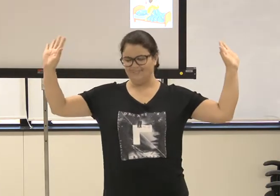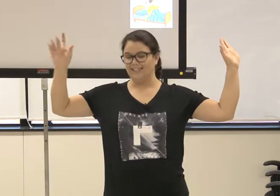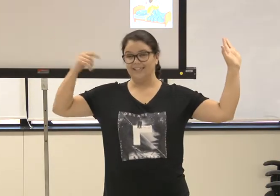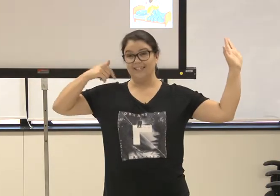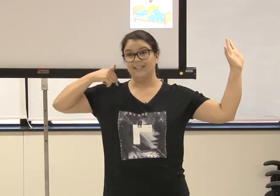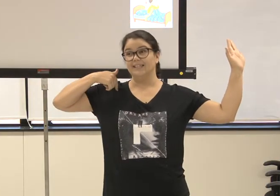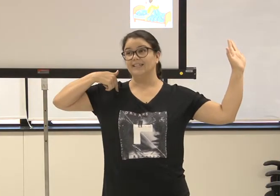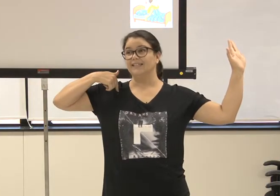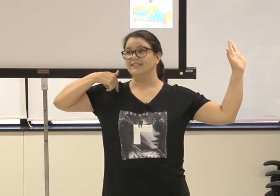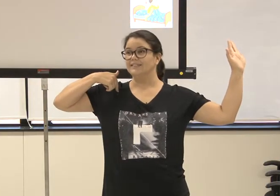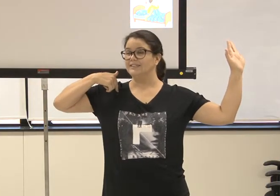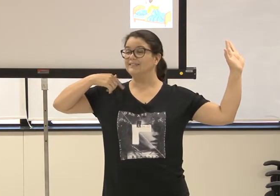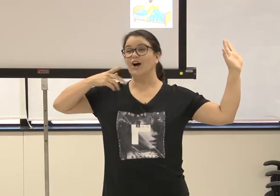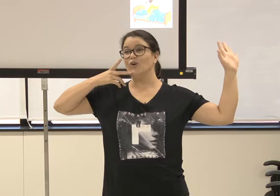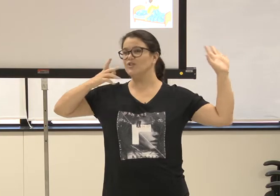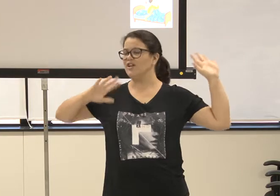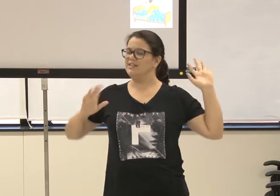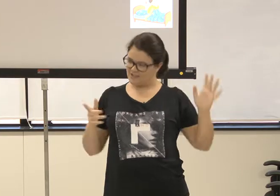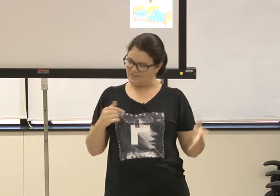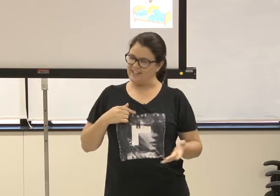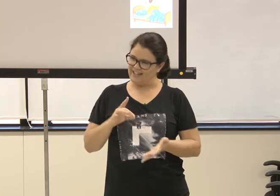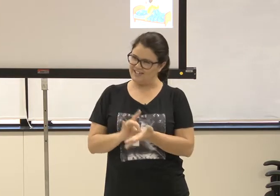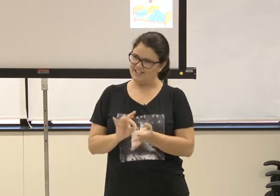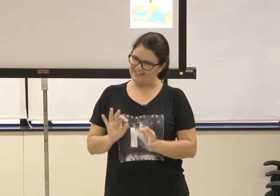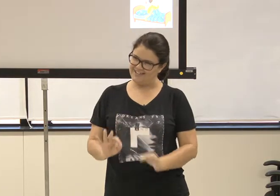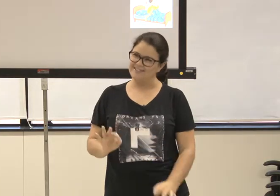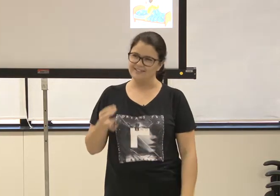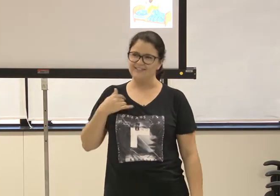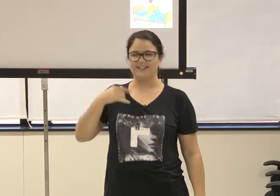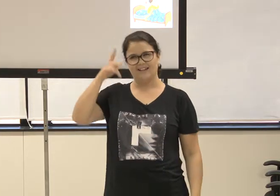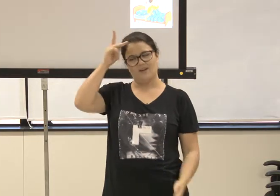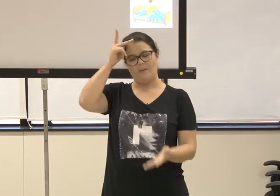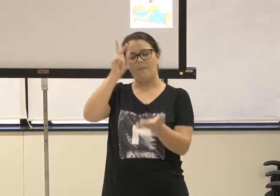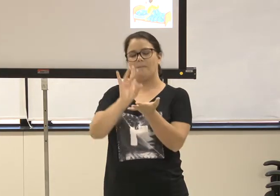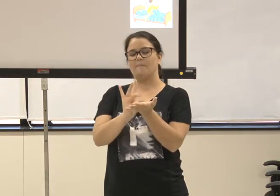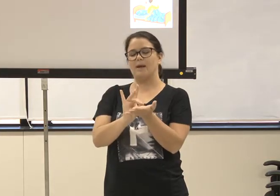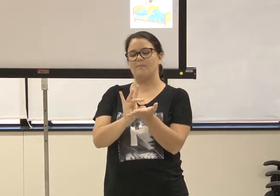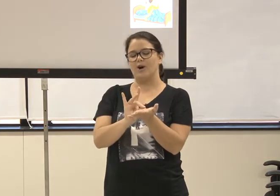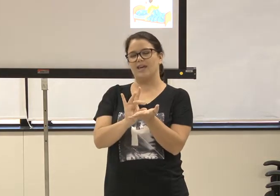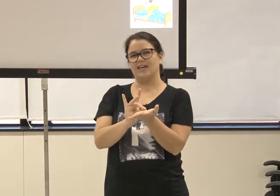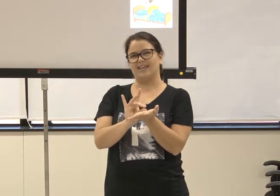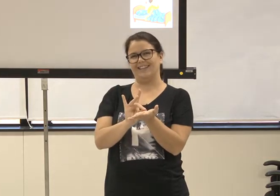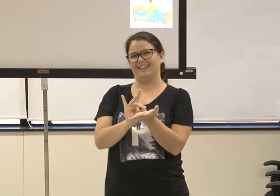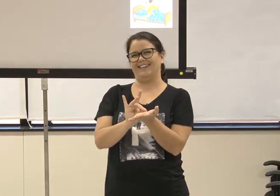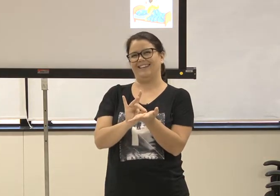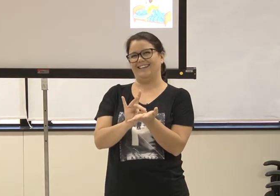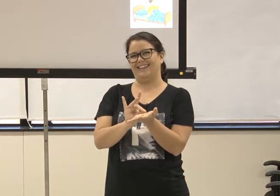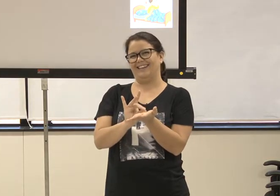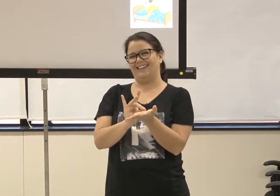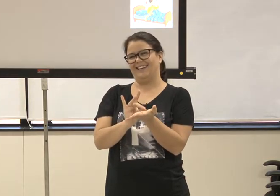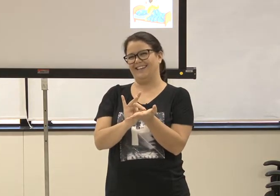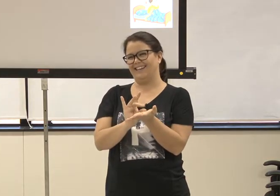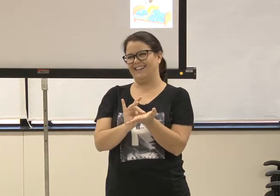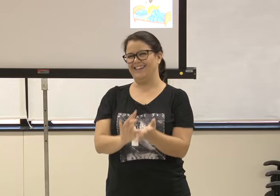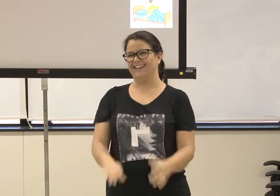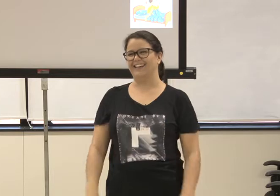Era assim? Não, de verdade. Sério? Playboy. Meu Deus.